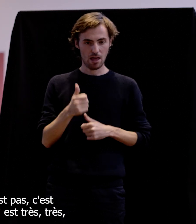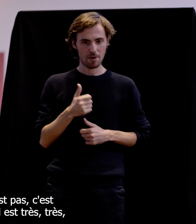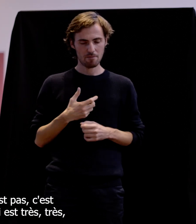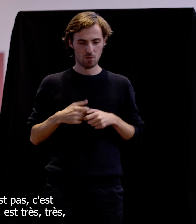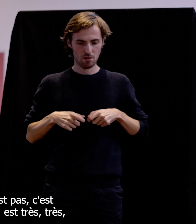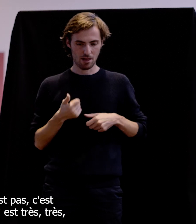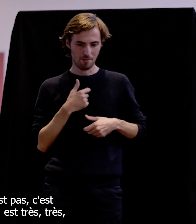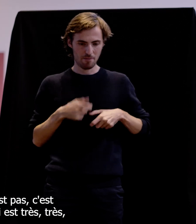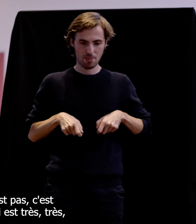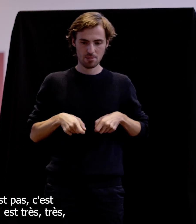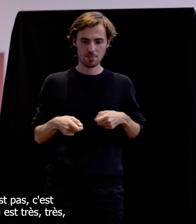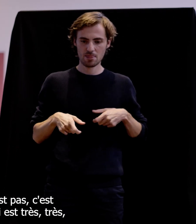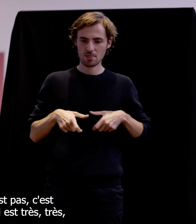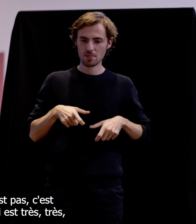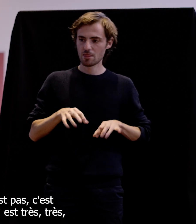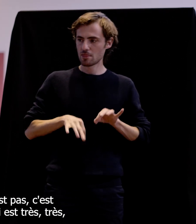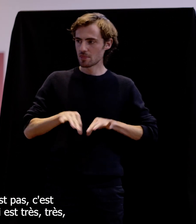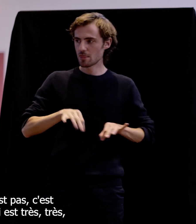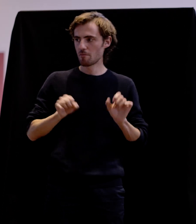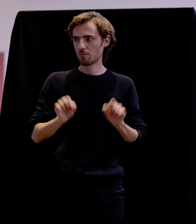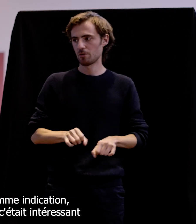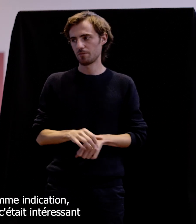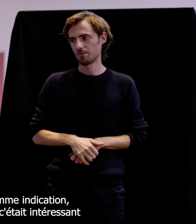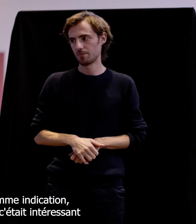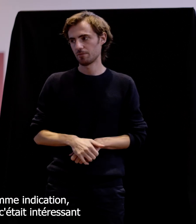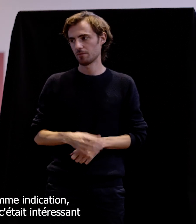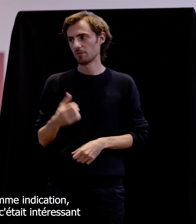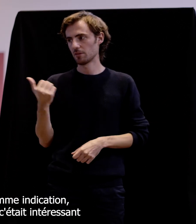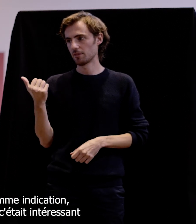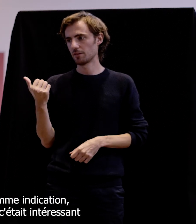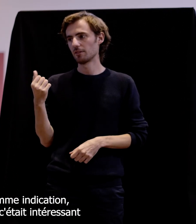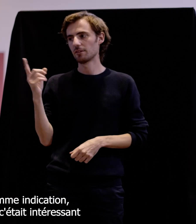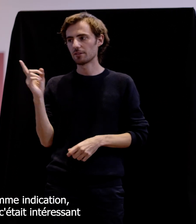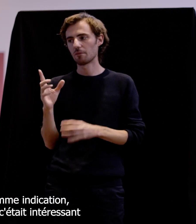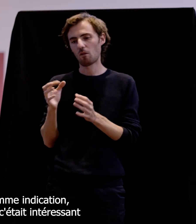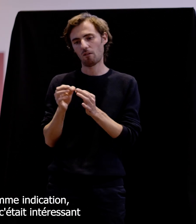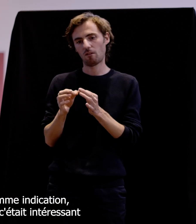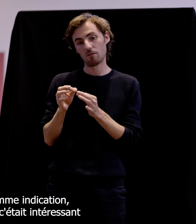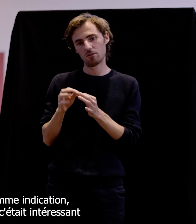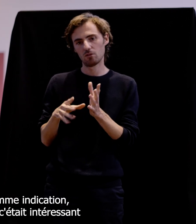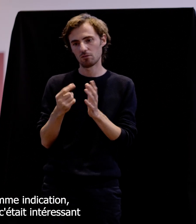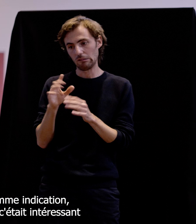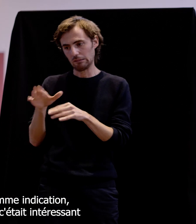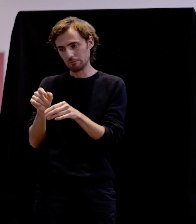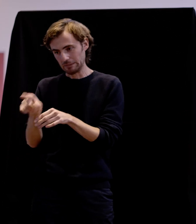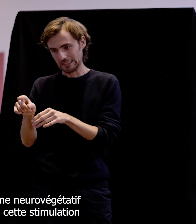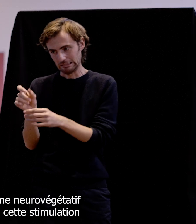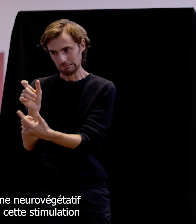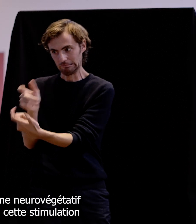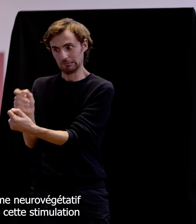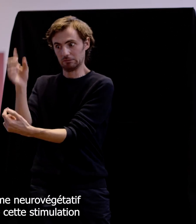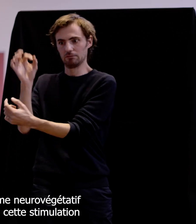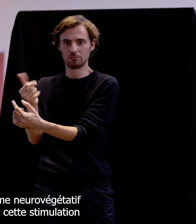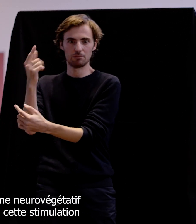c'est quelque chose qui est très étroit comme indication, mais je trouvais que c'était intéressant,